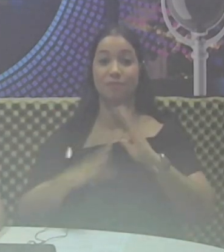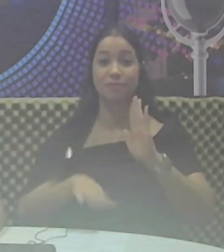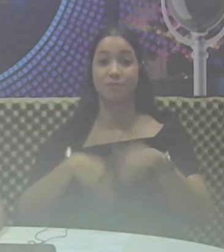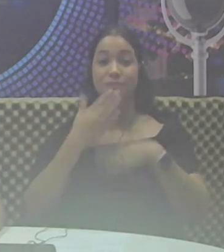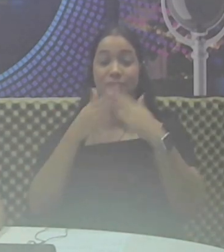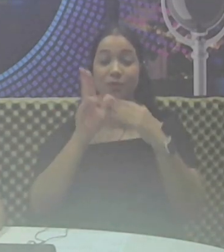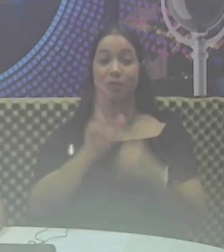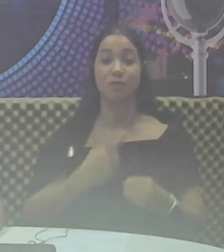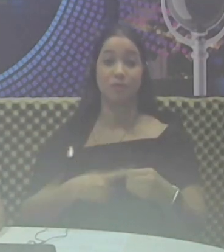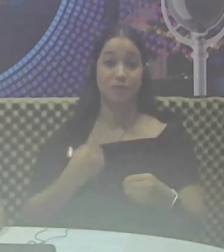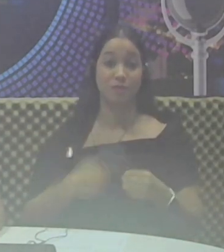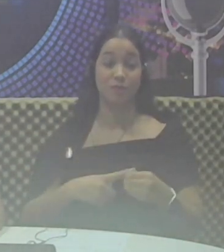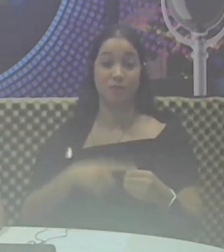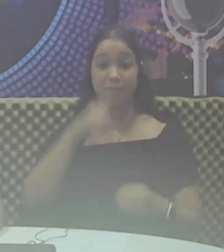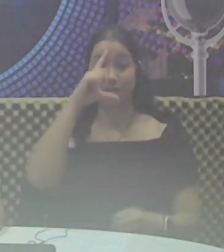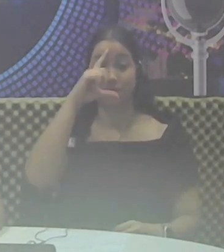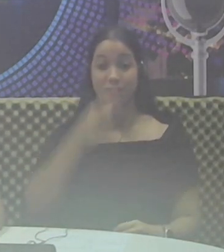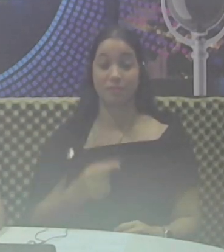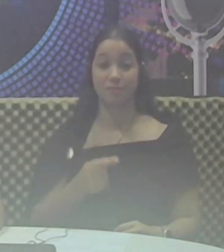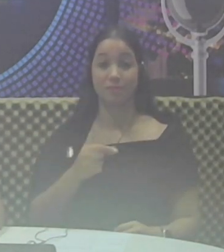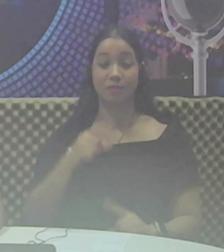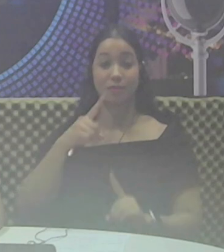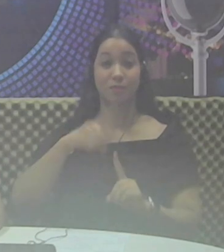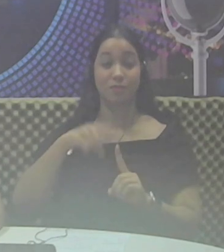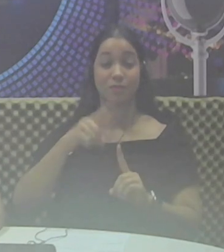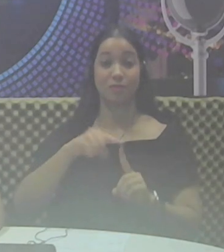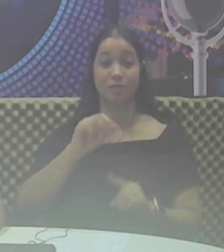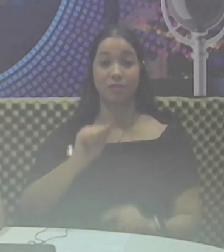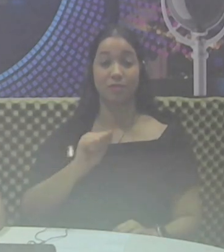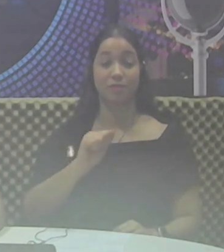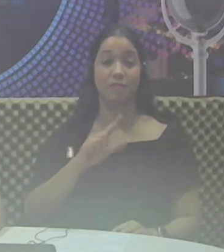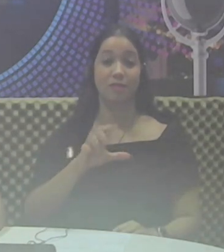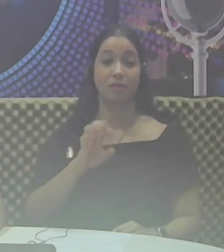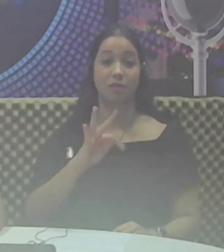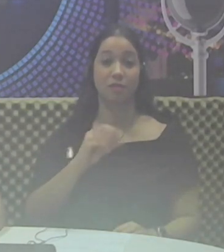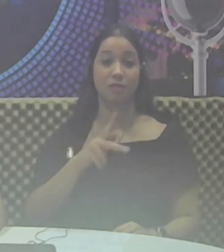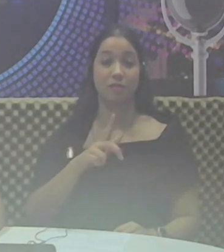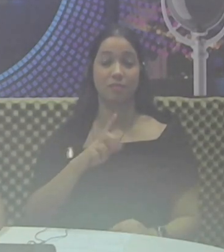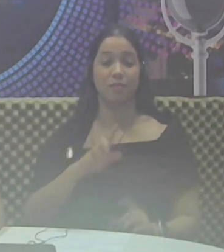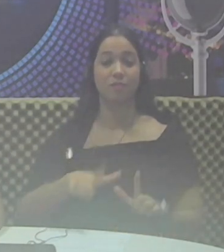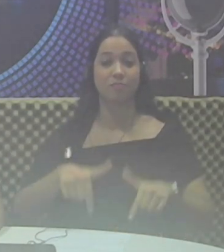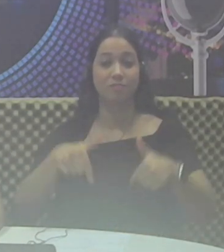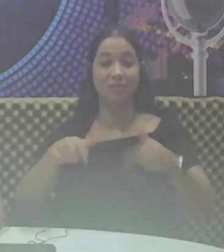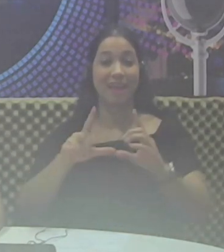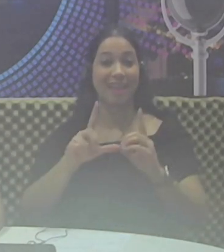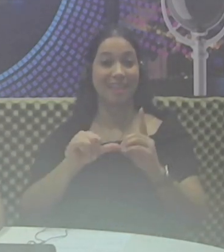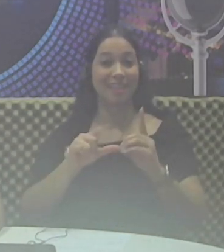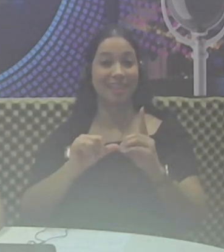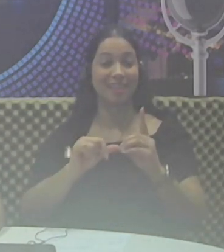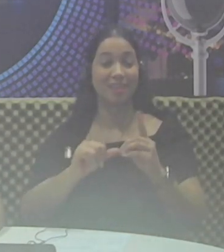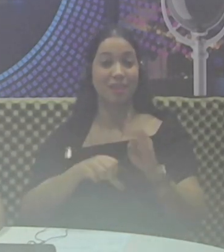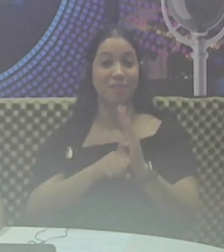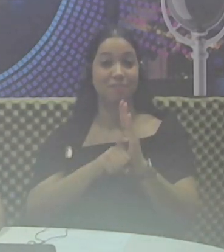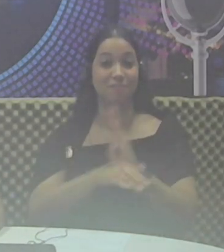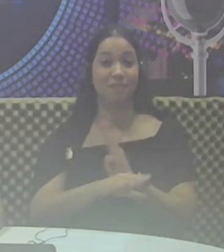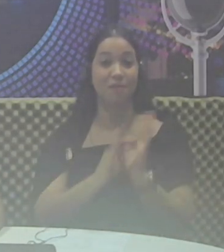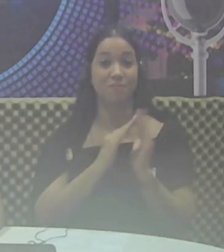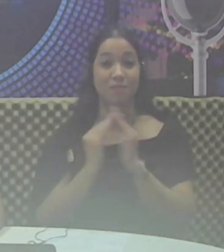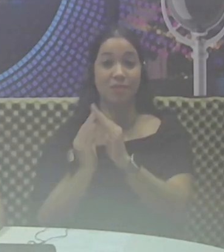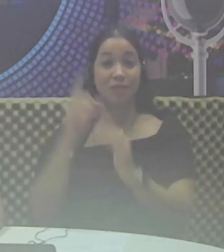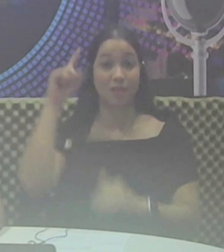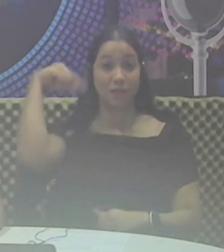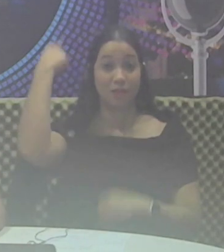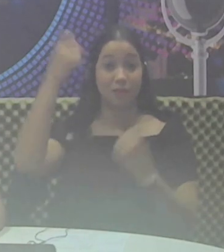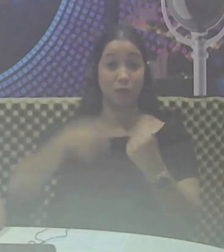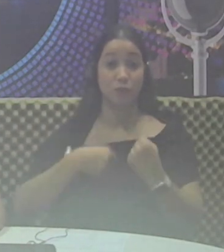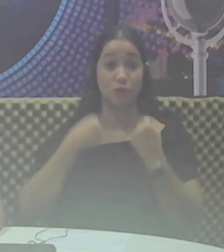Desenvolvimento Urbano do Triângulo Mineiro e Alto Paranaíba, para execução por meio do DEMAI e em benefício dos bairros São